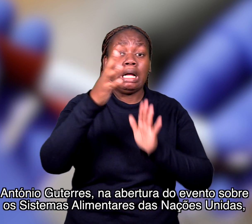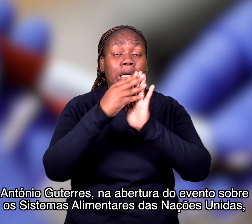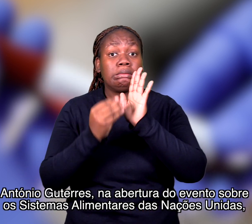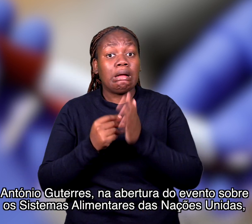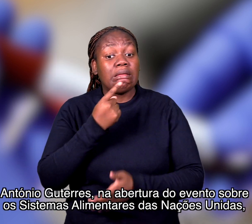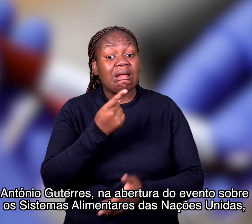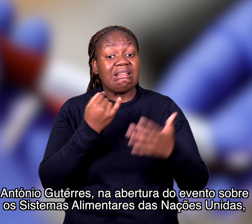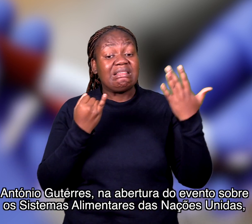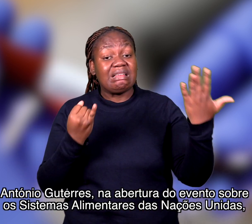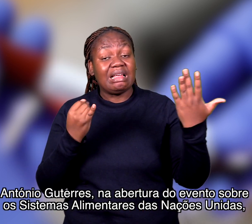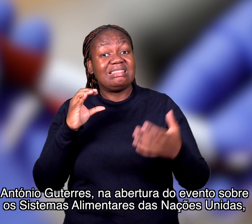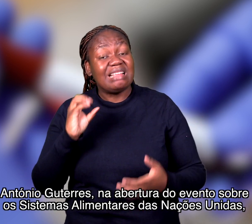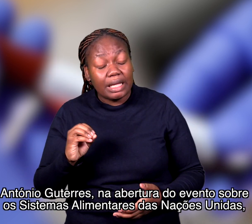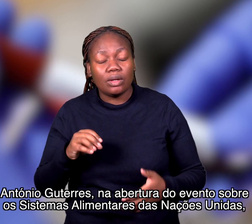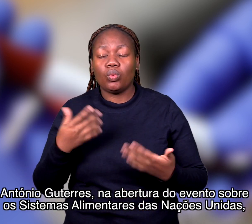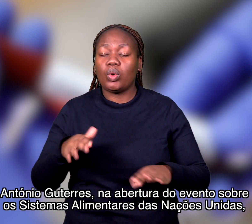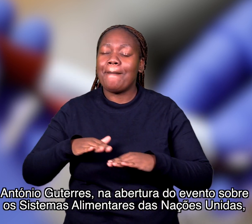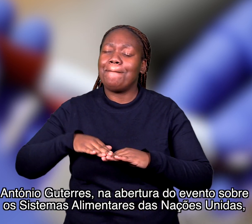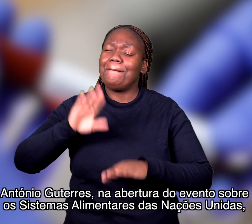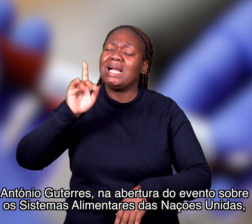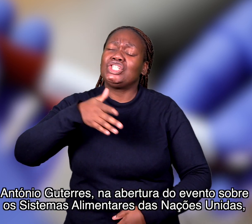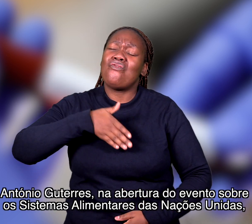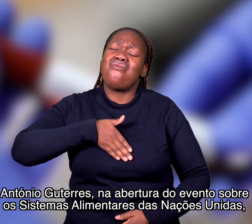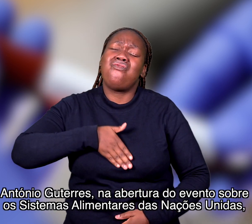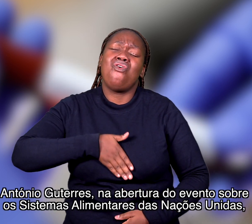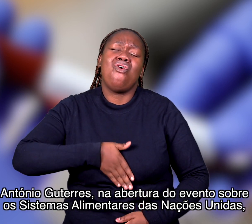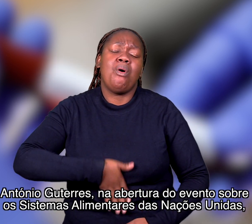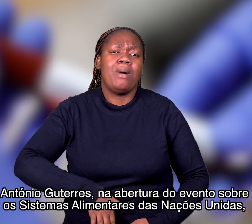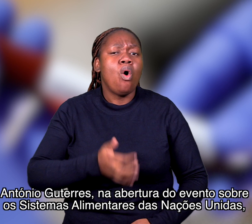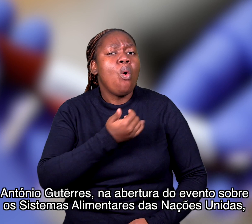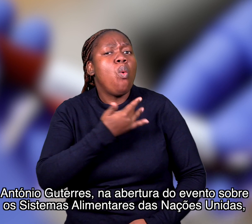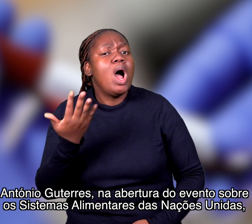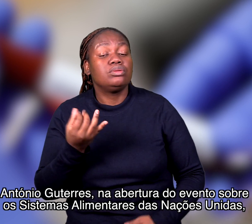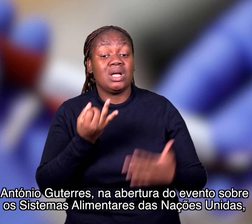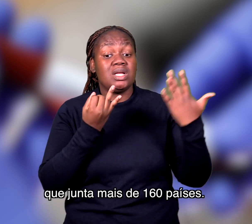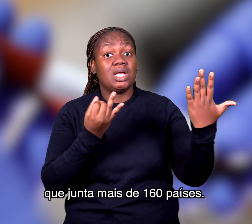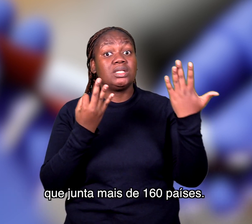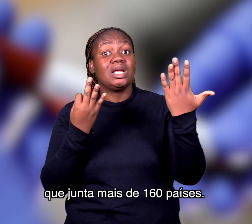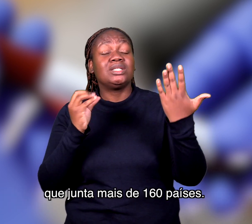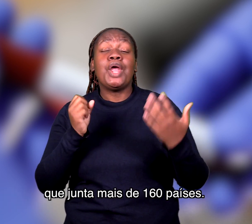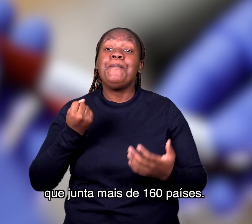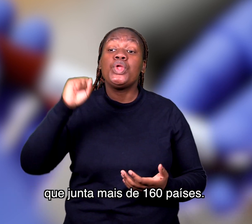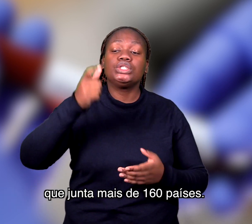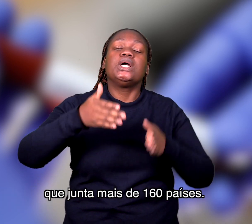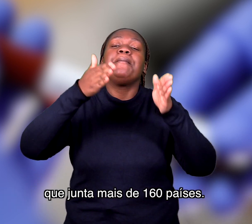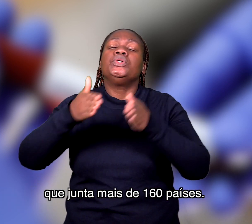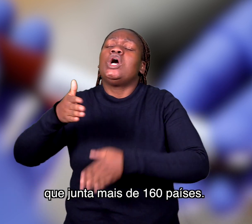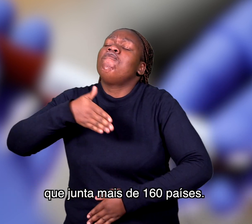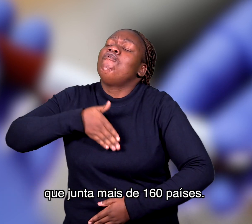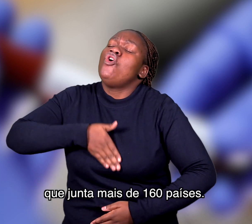António Guterres, na abertura do evento sobre os sistemas alimentares das Nações Unidas, que junta mais de 160 países.